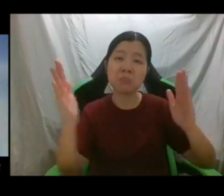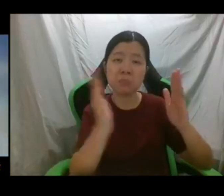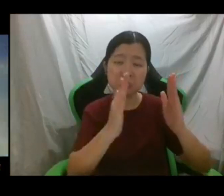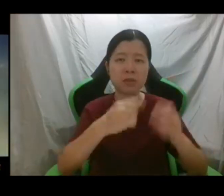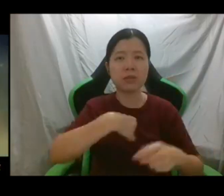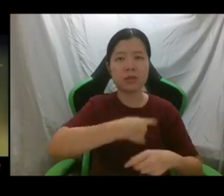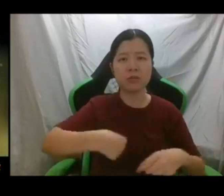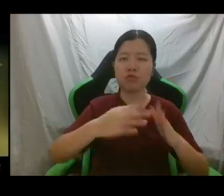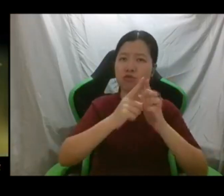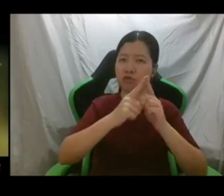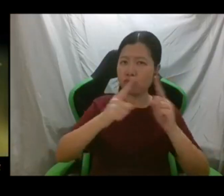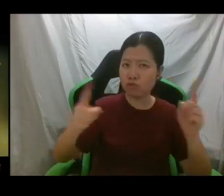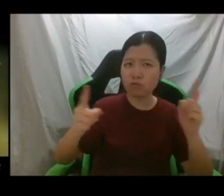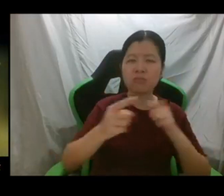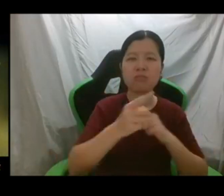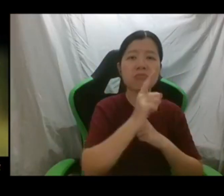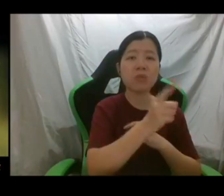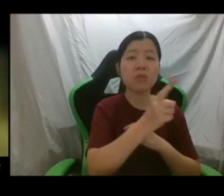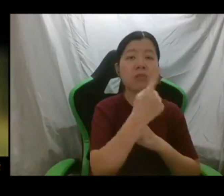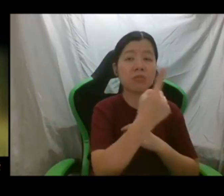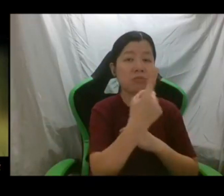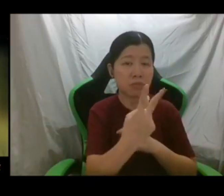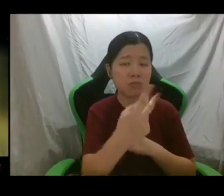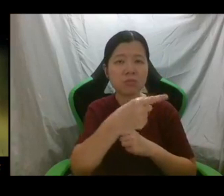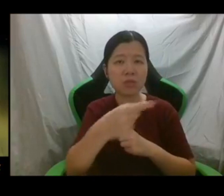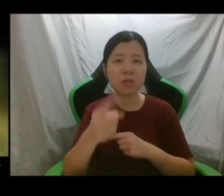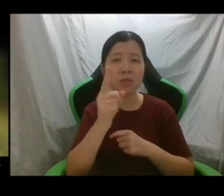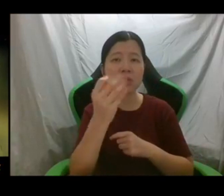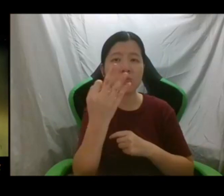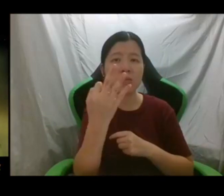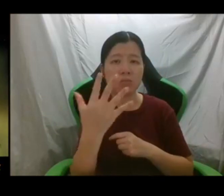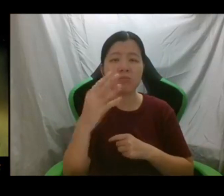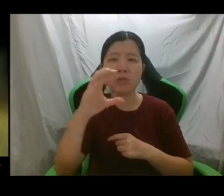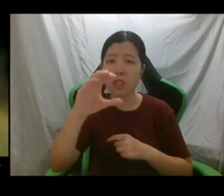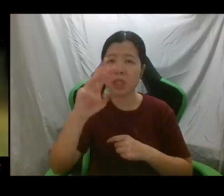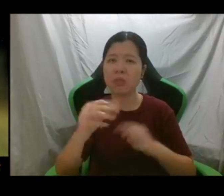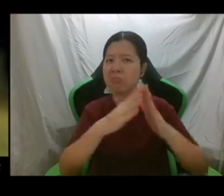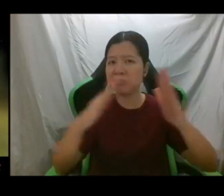身長由112至到135厘米都有，